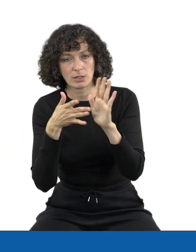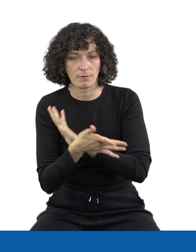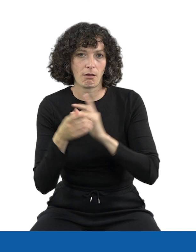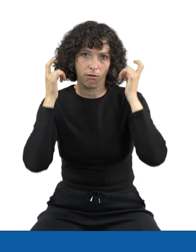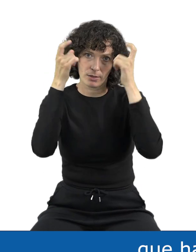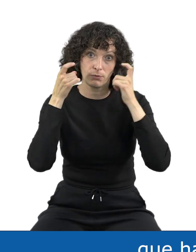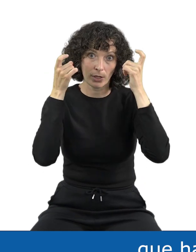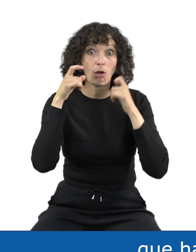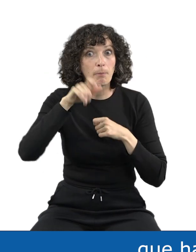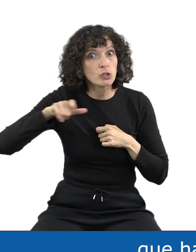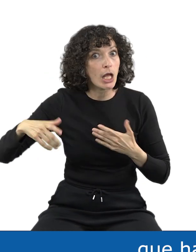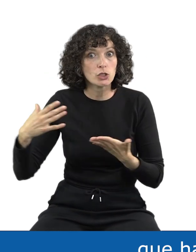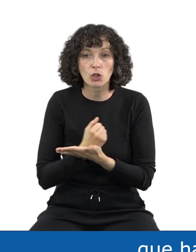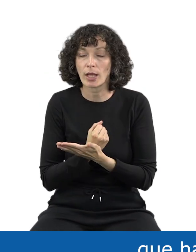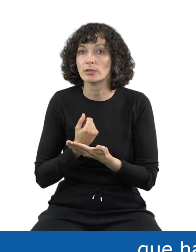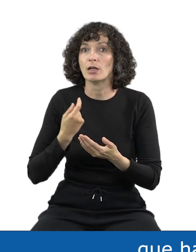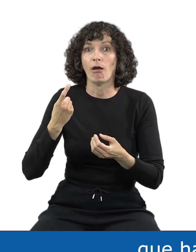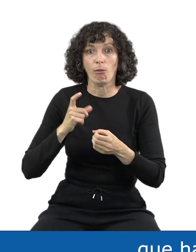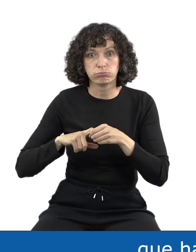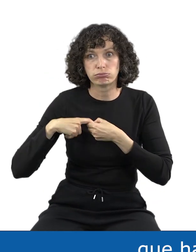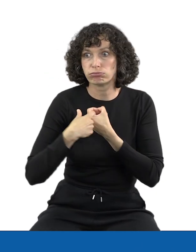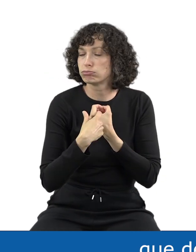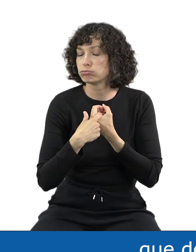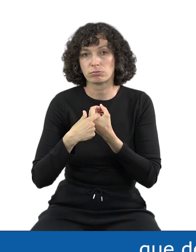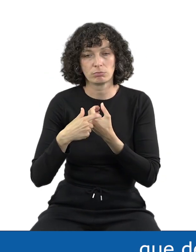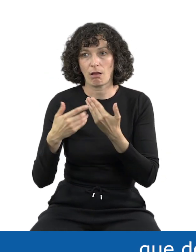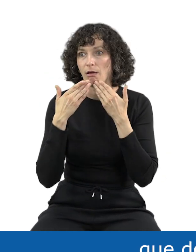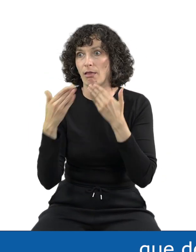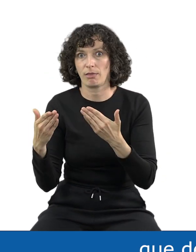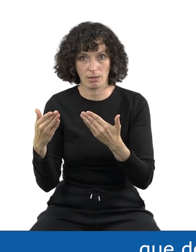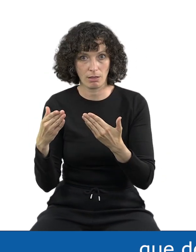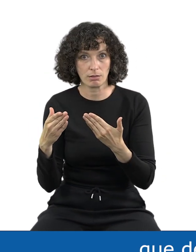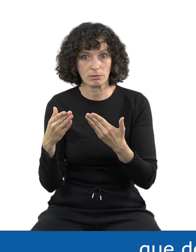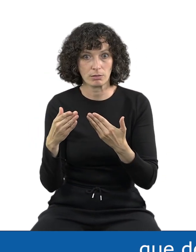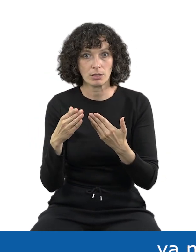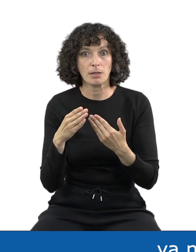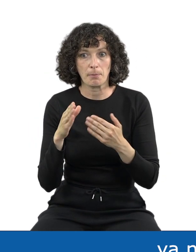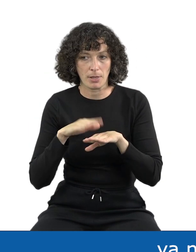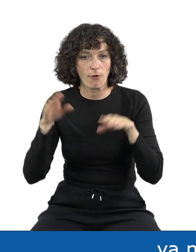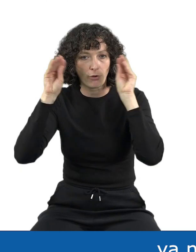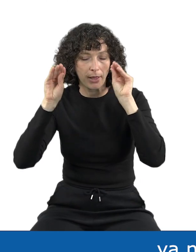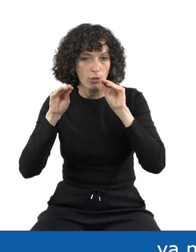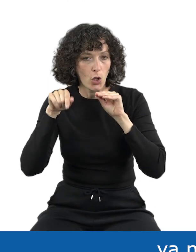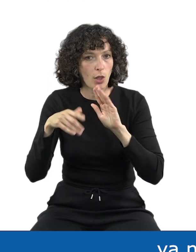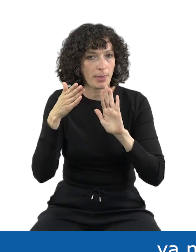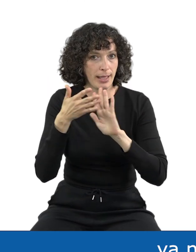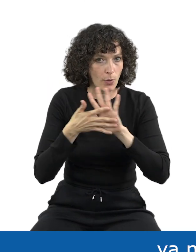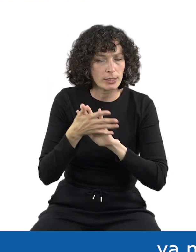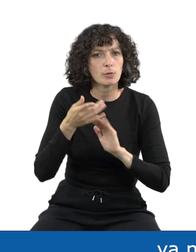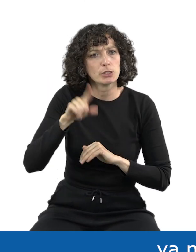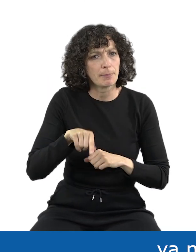un esfuerzo que hay que agradecer a todos los profesionales que dedican su tiempo a seguir formándose, ya no solo en esta, sino en